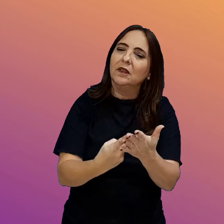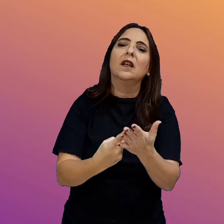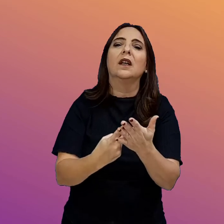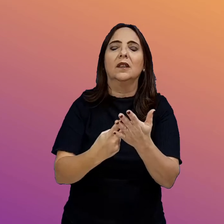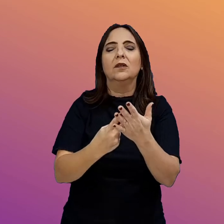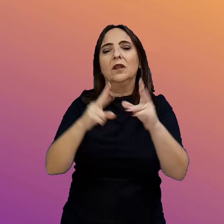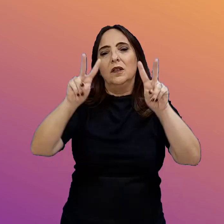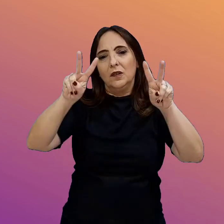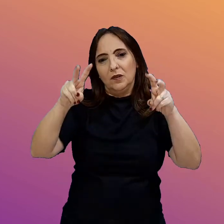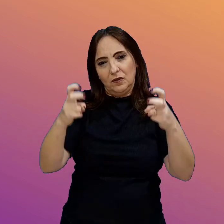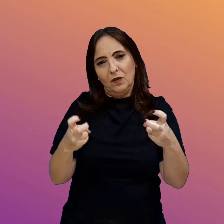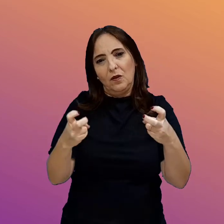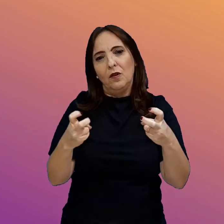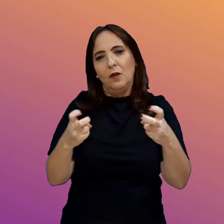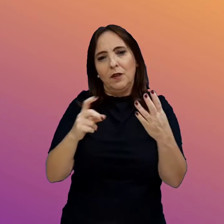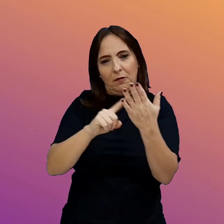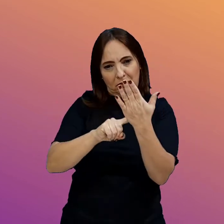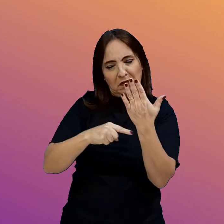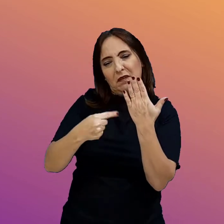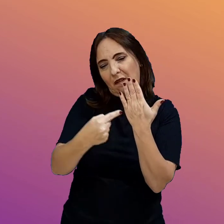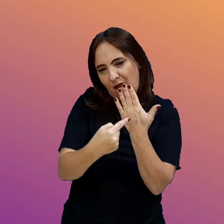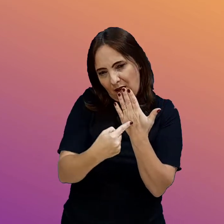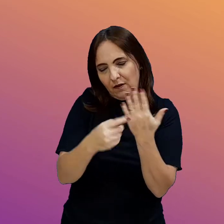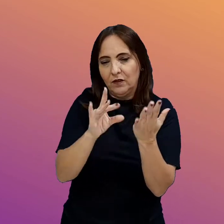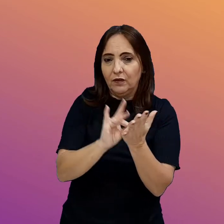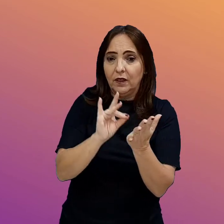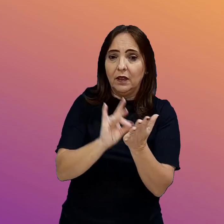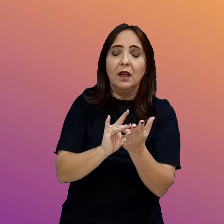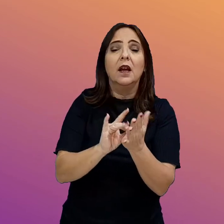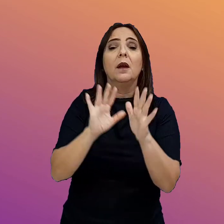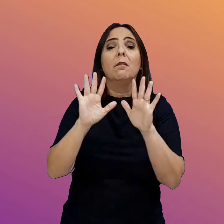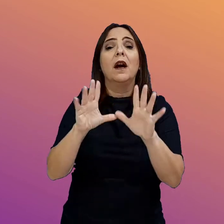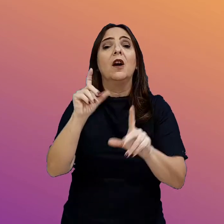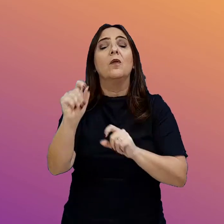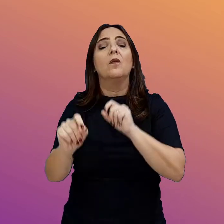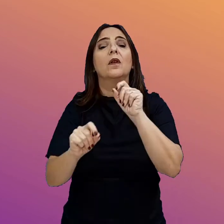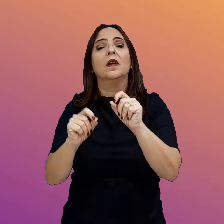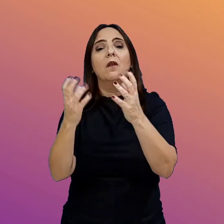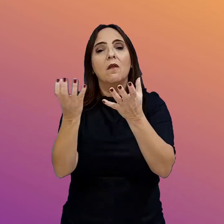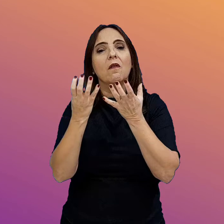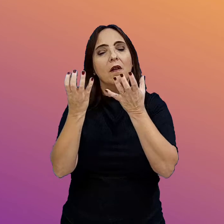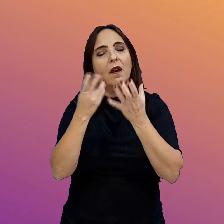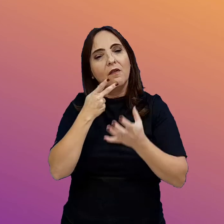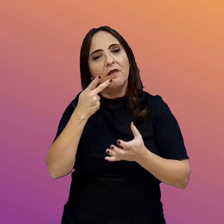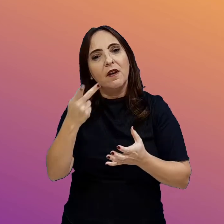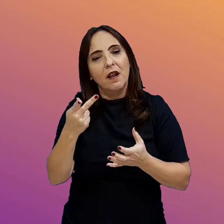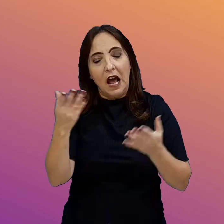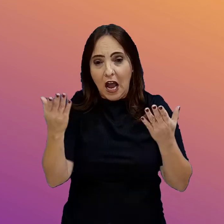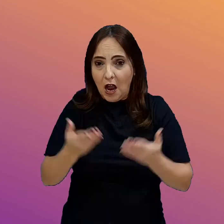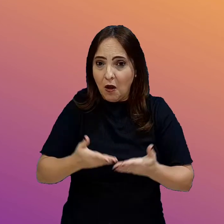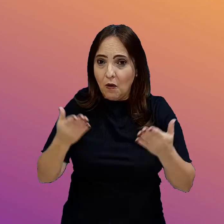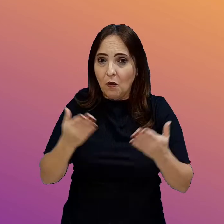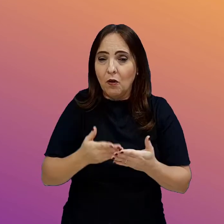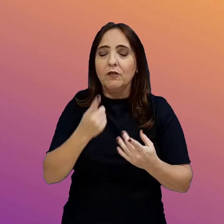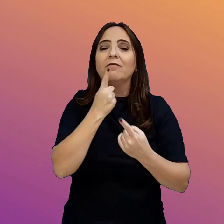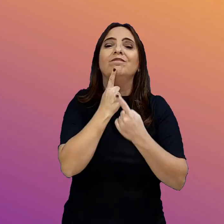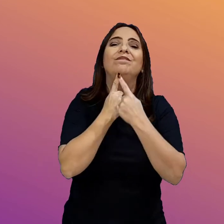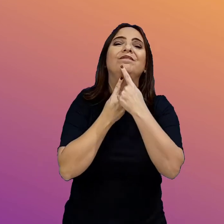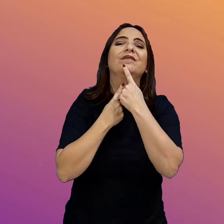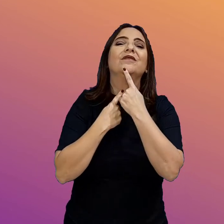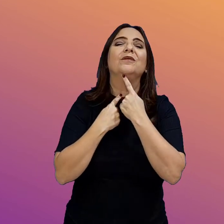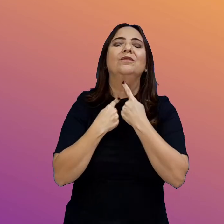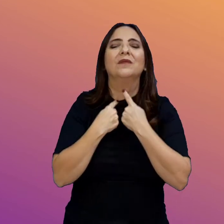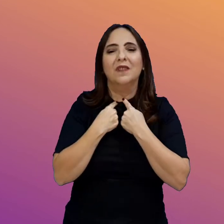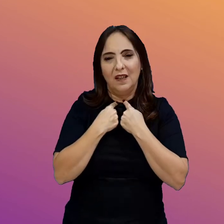respeito dessas figuras de linguagem, mas o que eu queria trazer aqui é essa